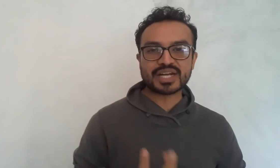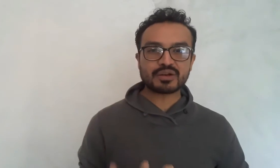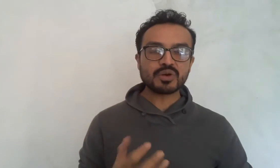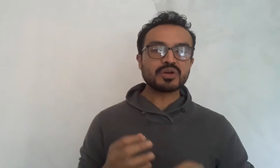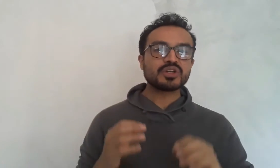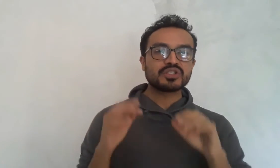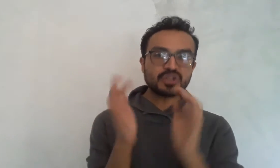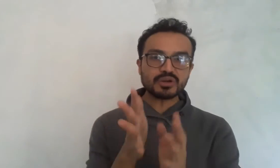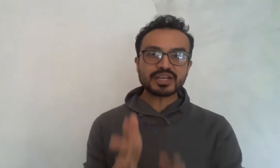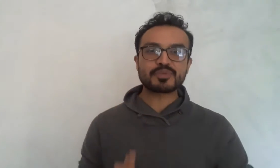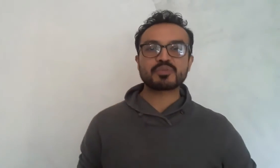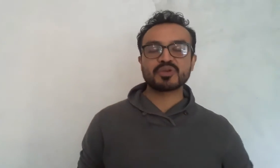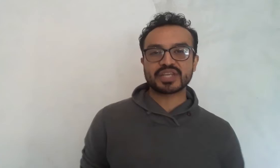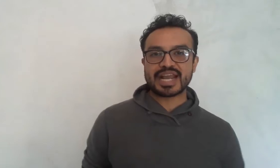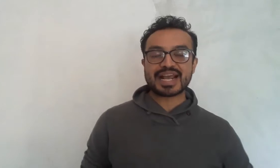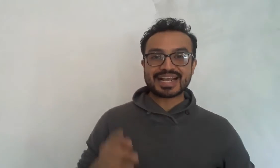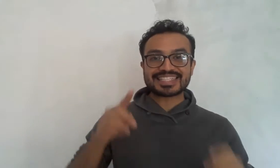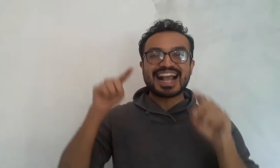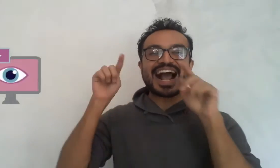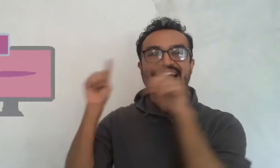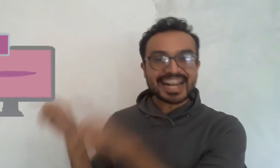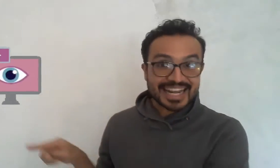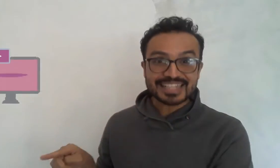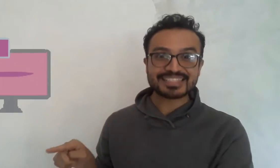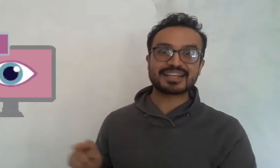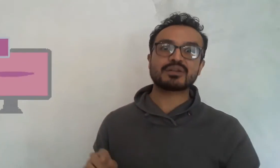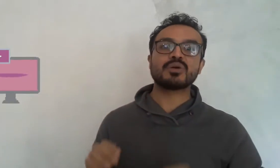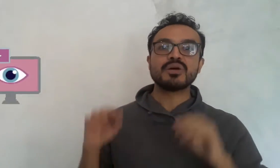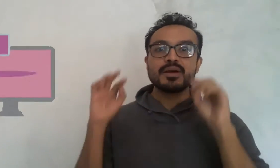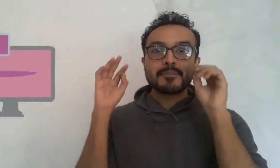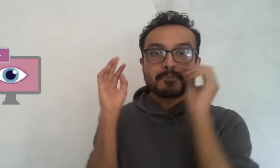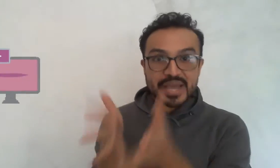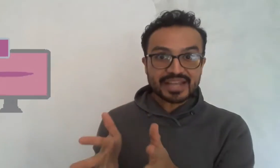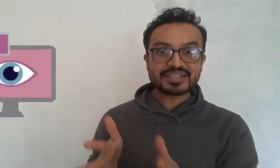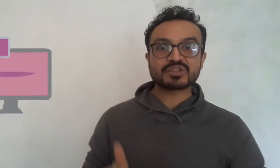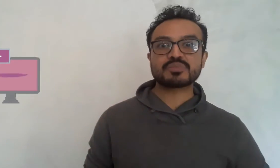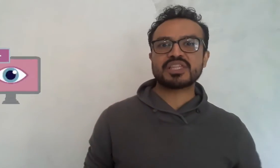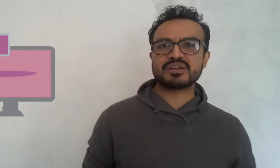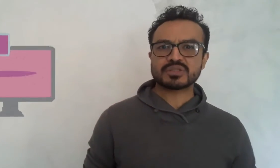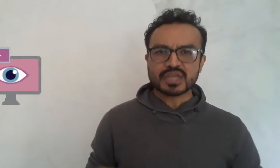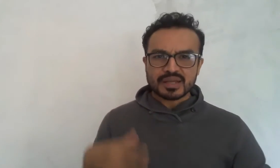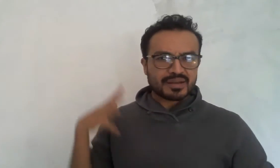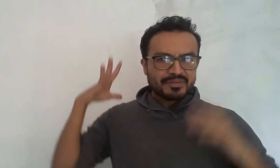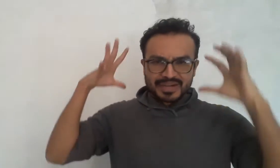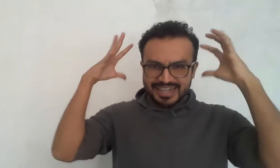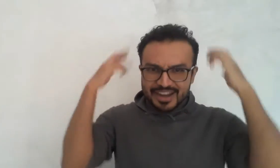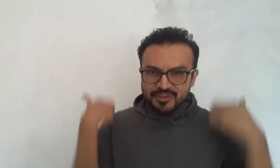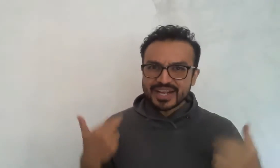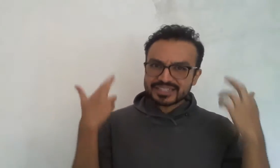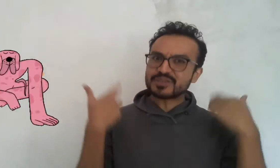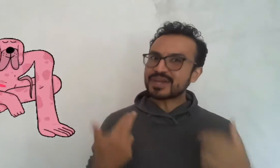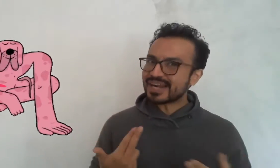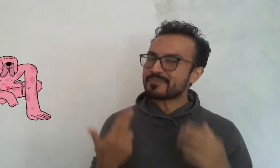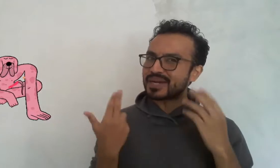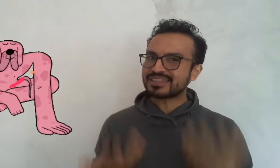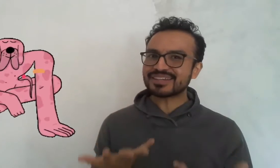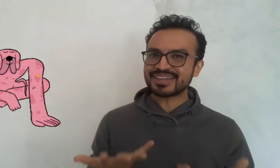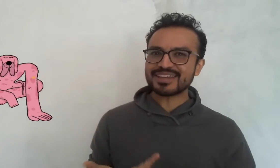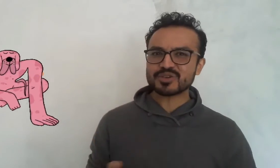censurarlo, yo lo que propondría es analizarlo, ver esos videos, reflexionar a partir de ellos.